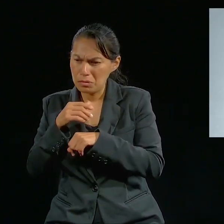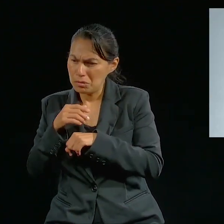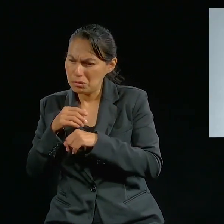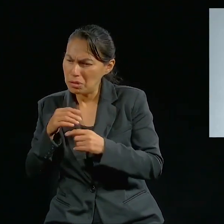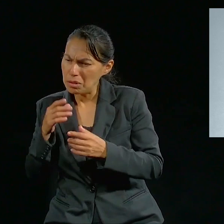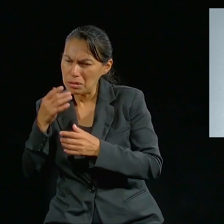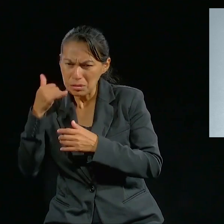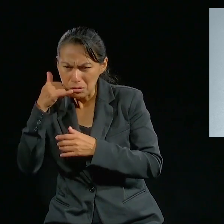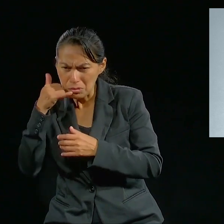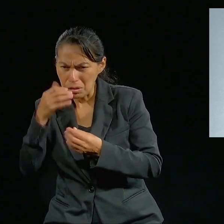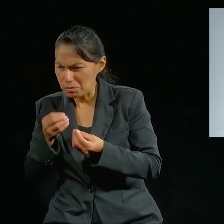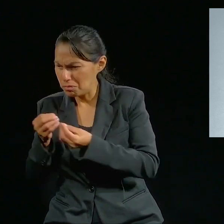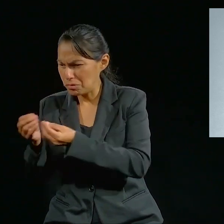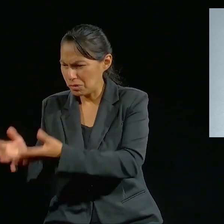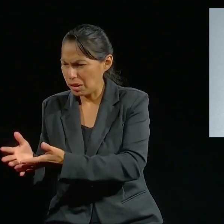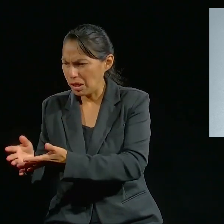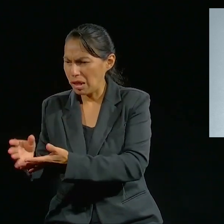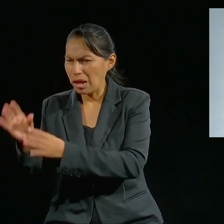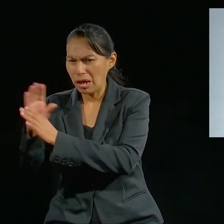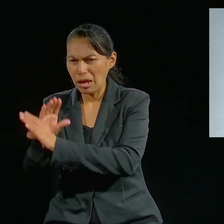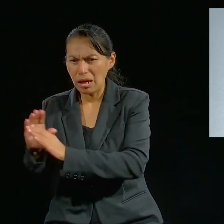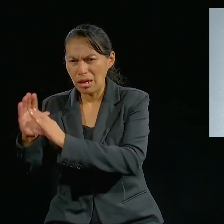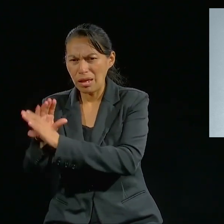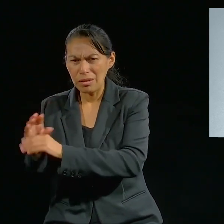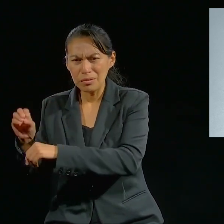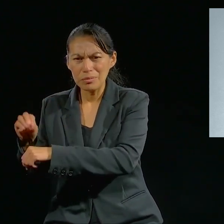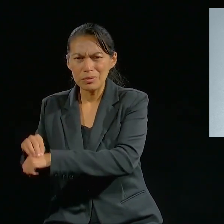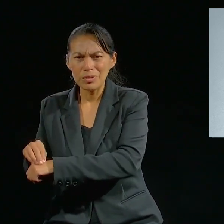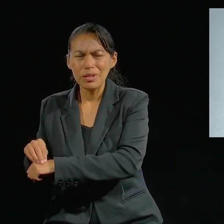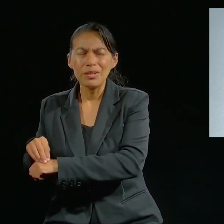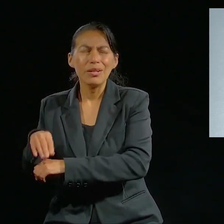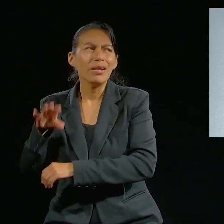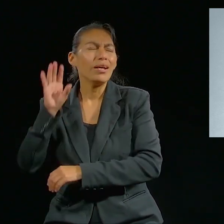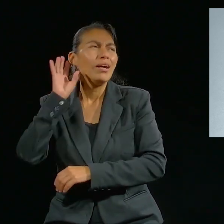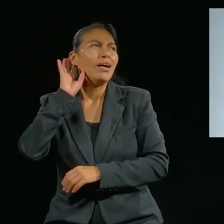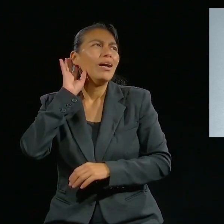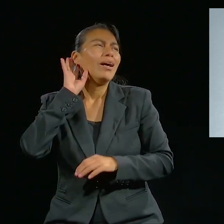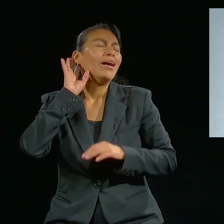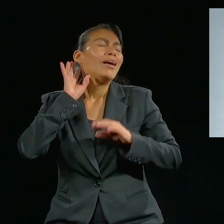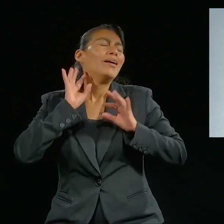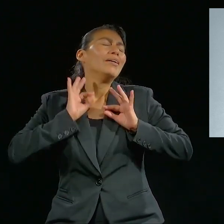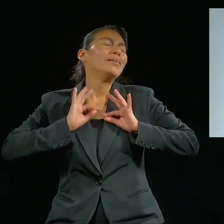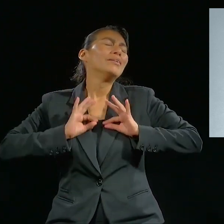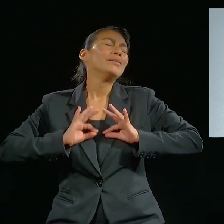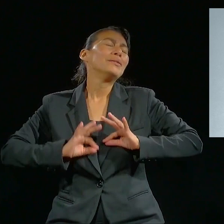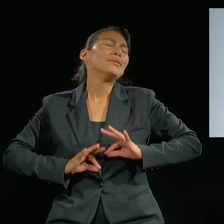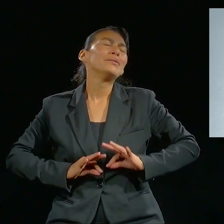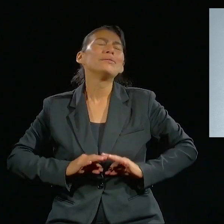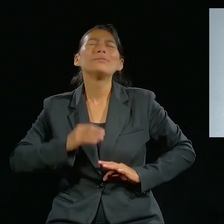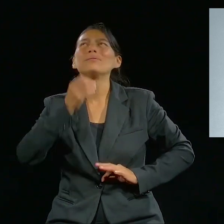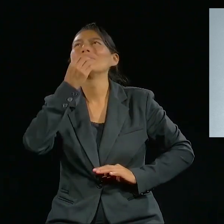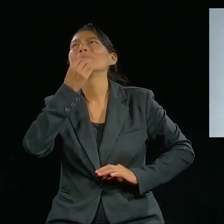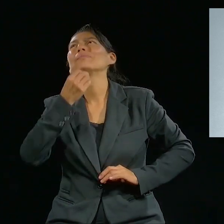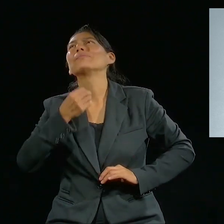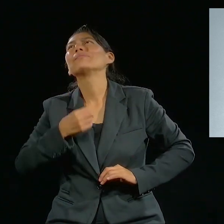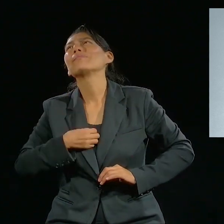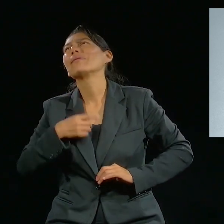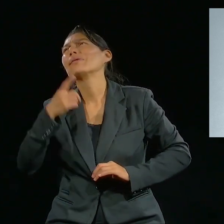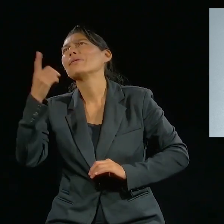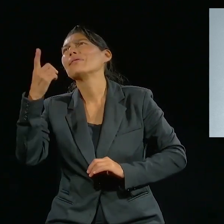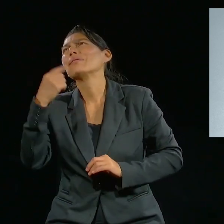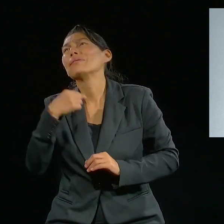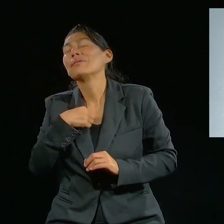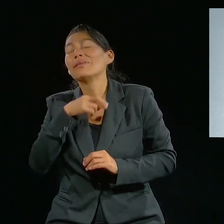su celular me puso cantos yo pude sentirme tranquila y dije señor aún en estos momentos te